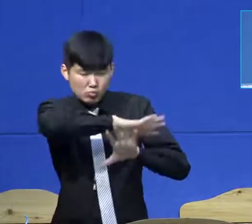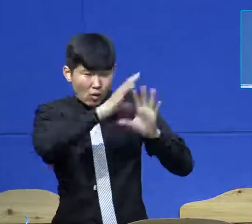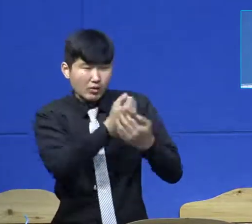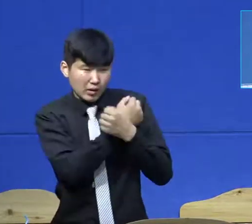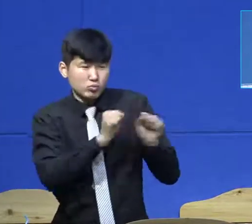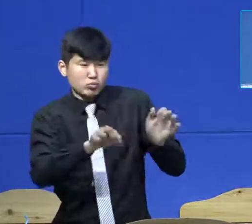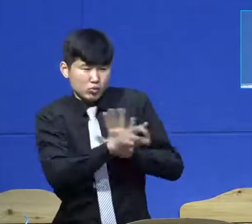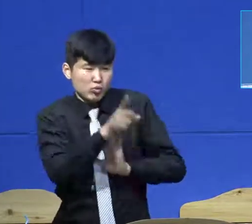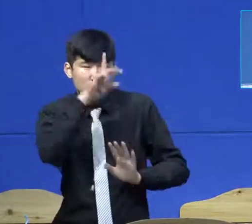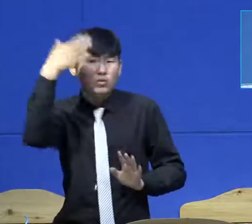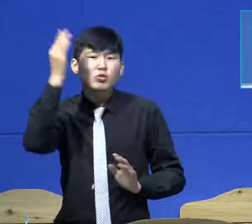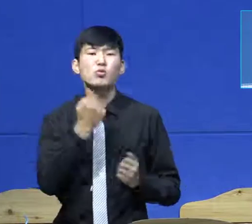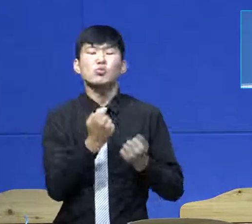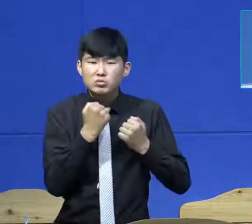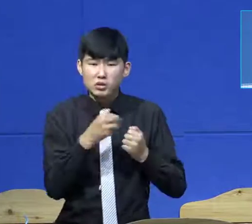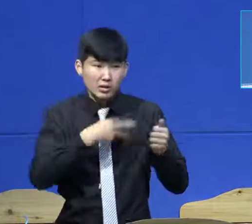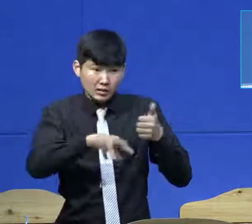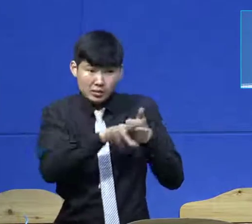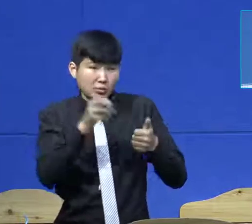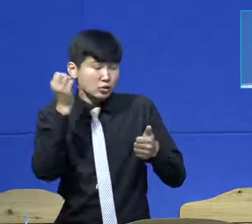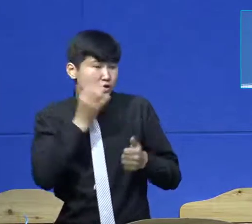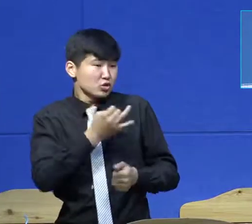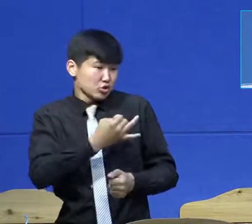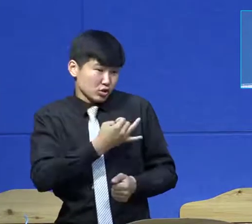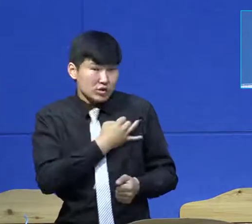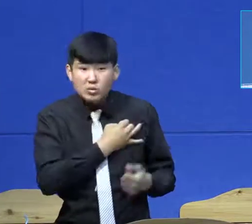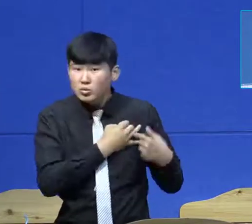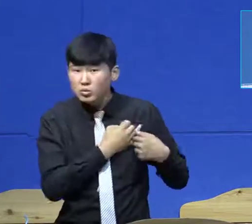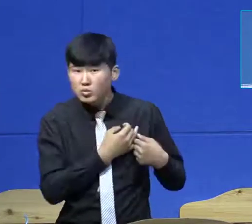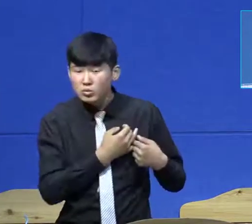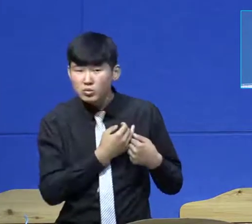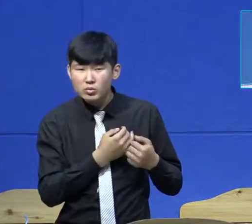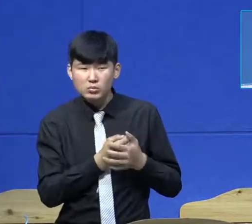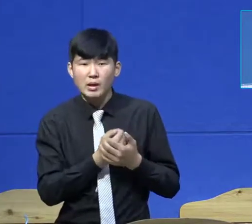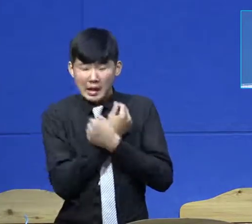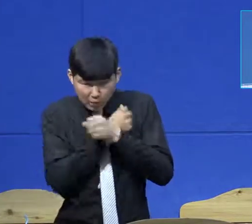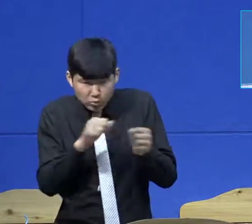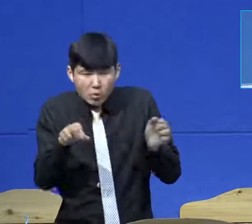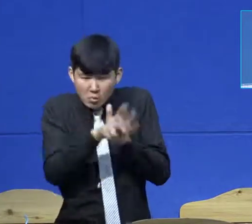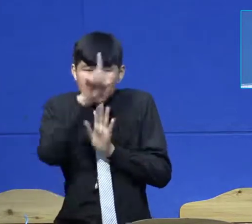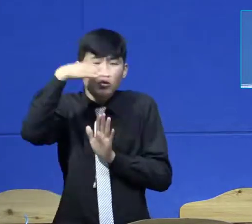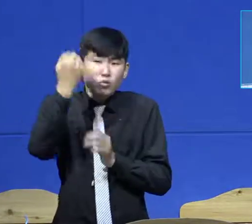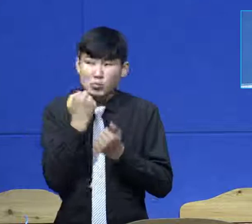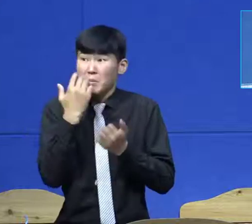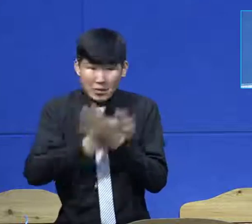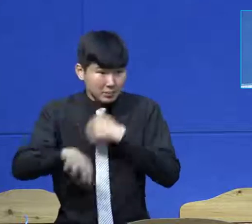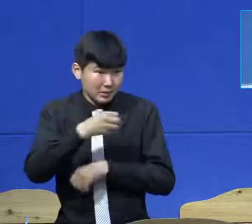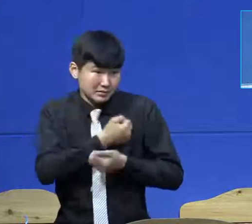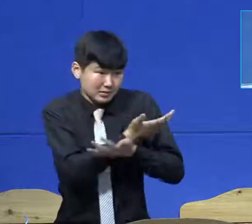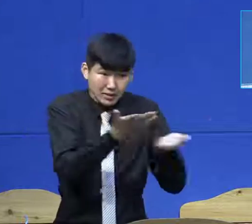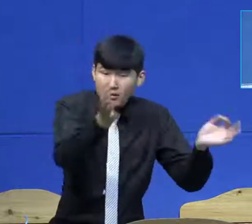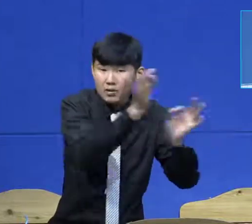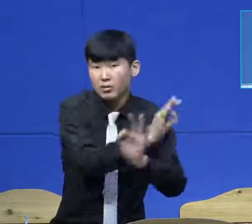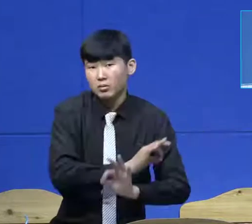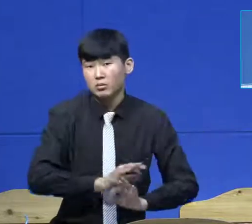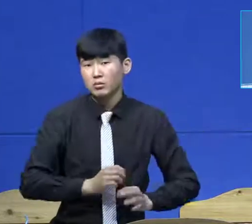хүч. Энэ сайн мэдээ сонсоод итгэх юм бол аврагдаж болох бурхны хүч байгаа тэрийг тараахгүй.